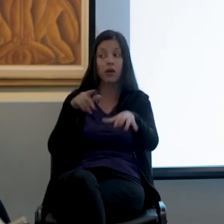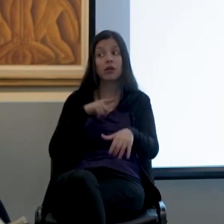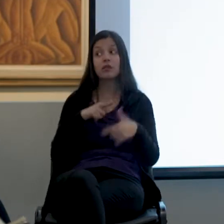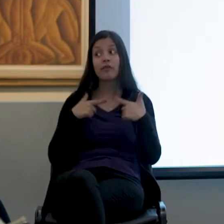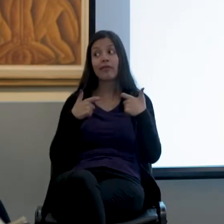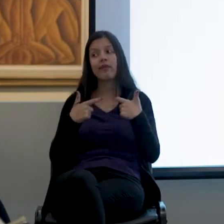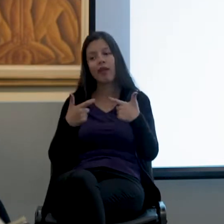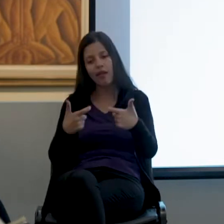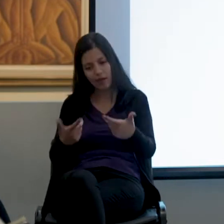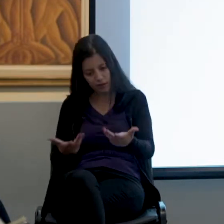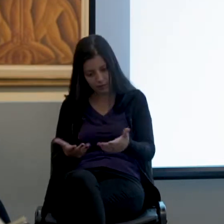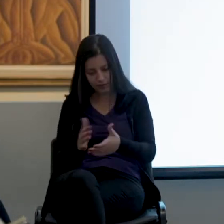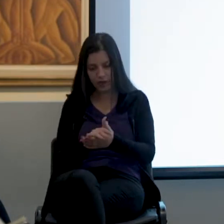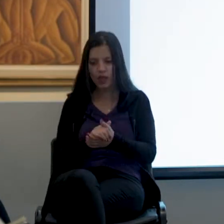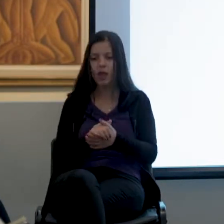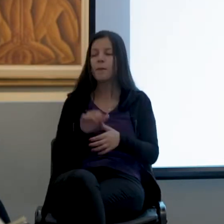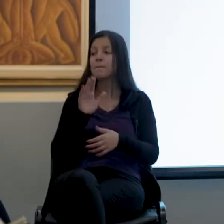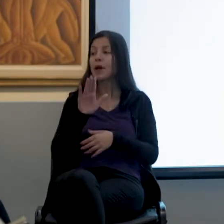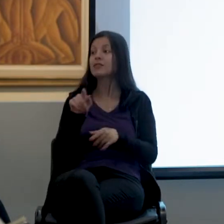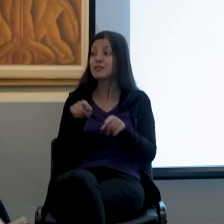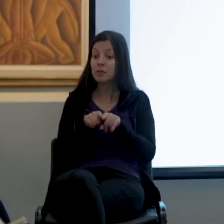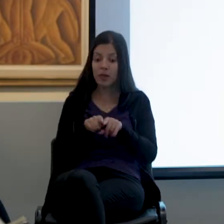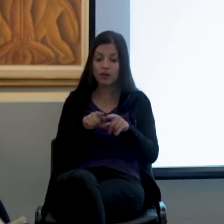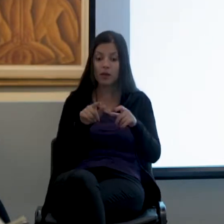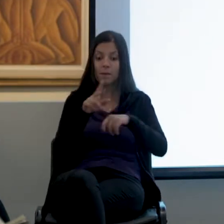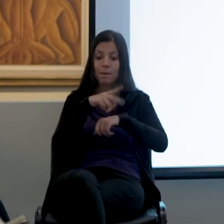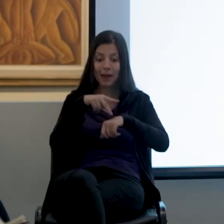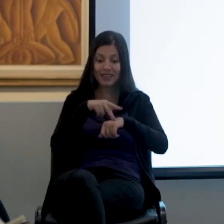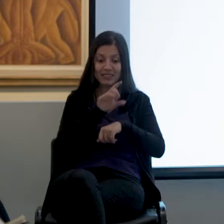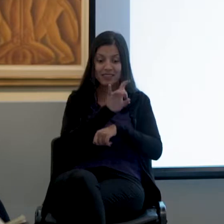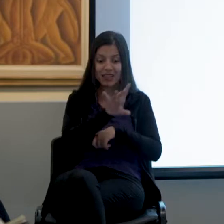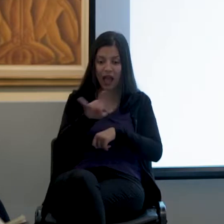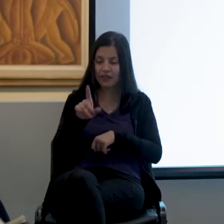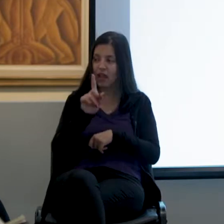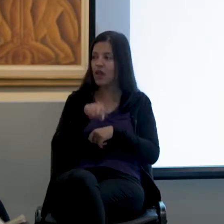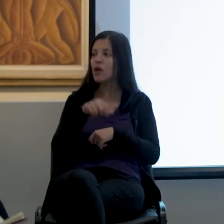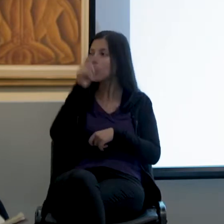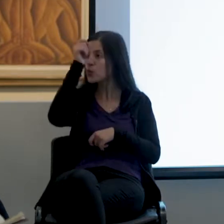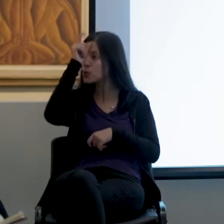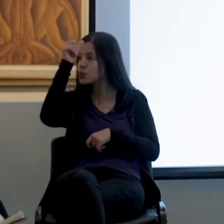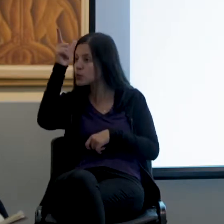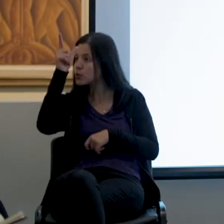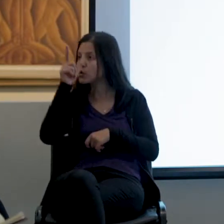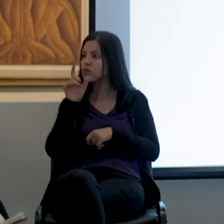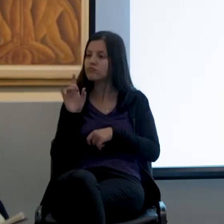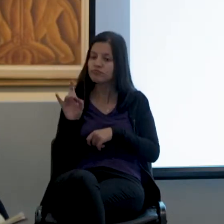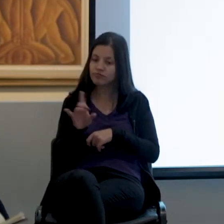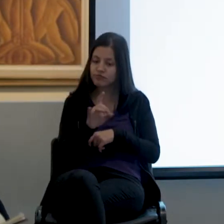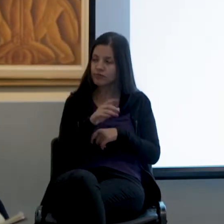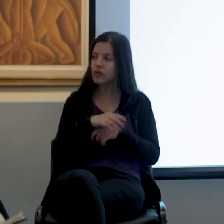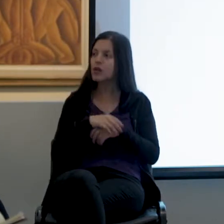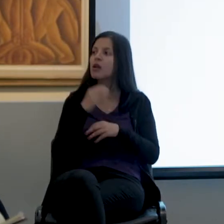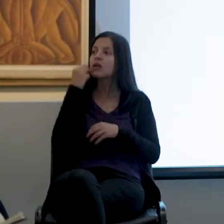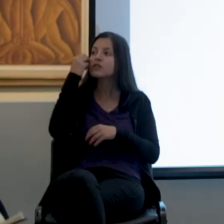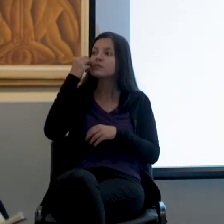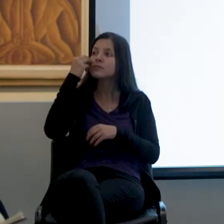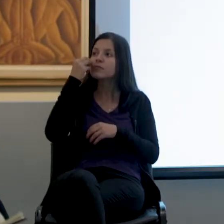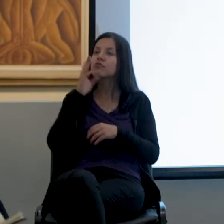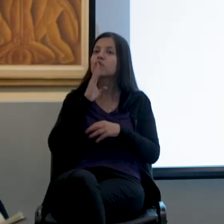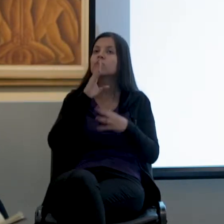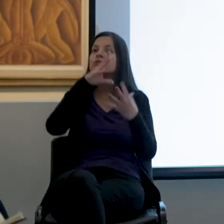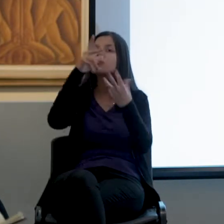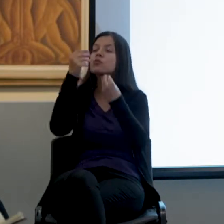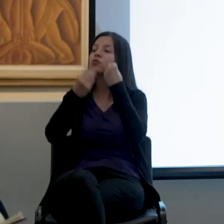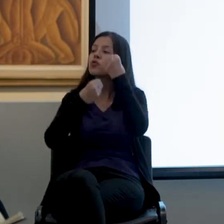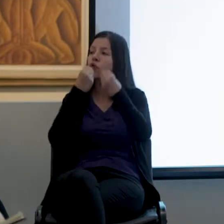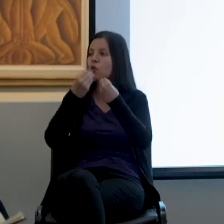como essa é uma palavra do século XVIII, como uma cultura, como uma experiência comum, porque é só assim que tem nação,